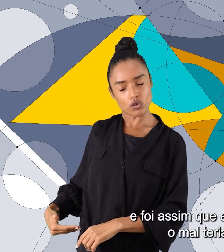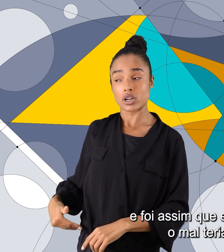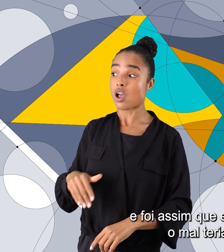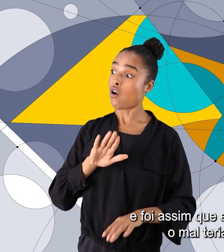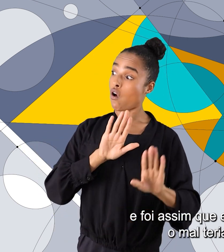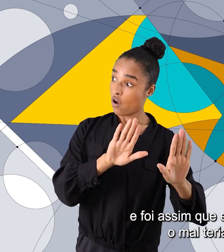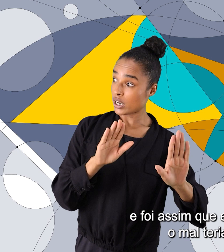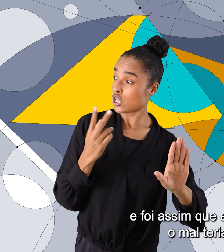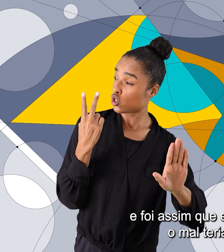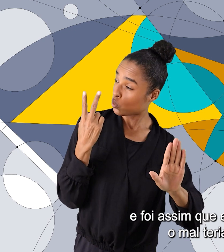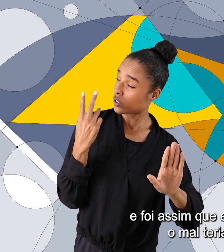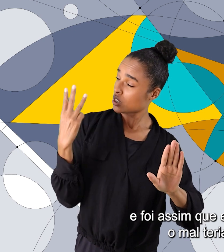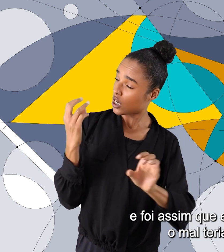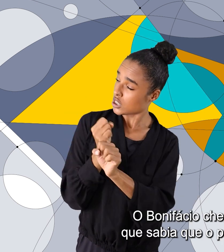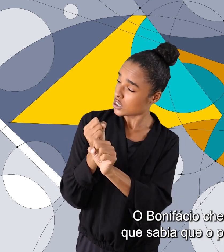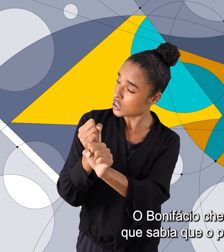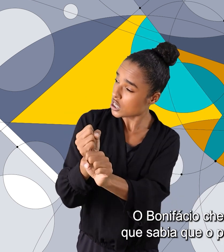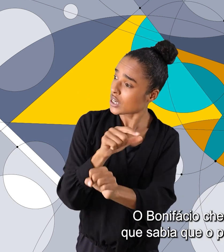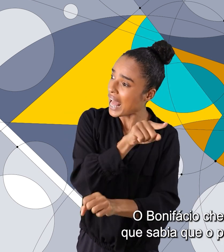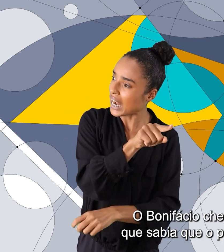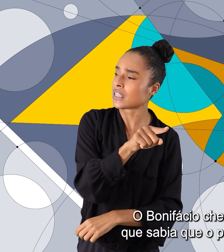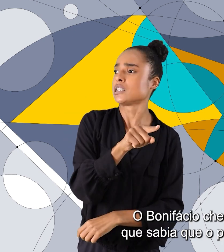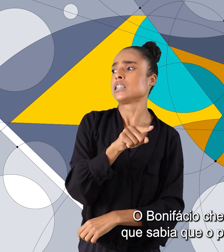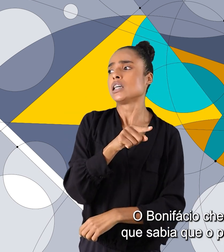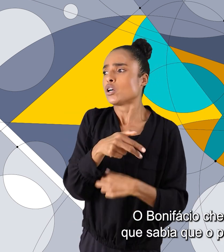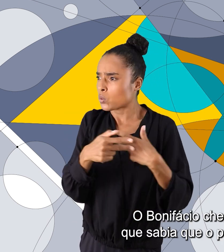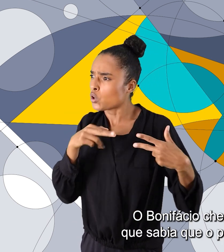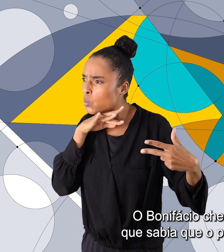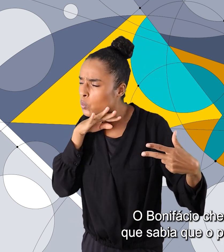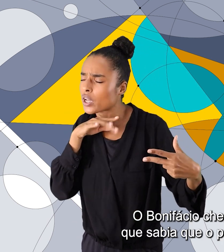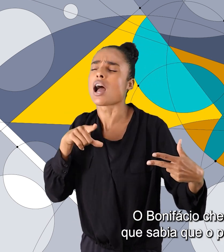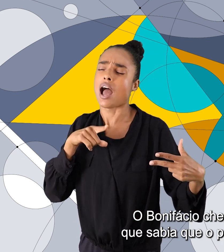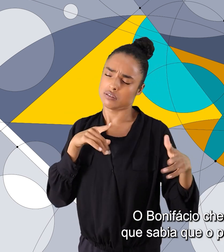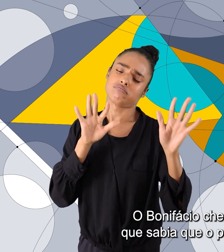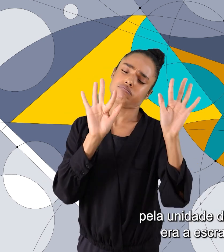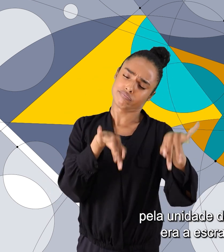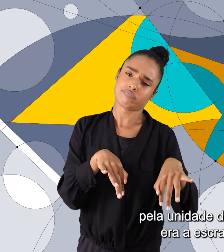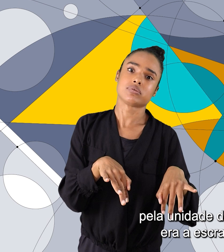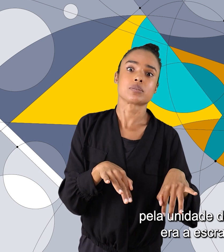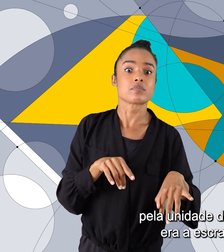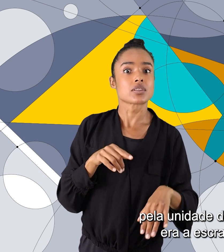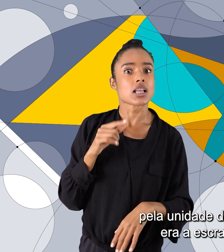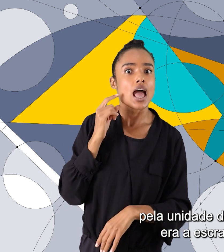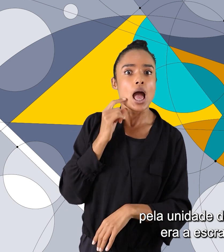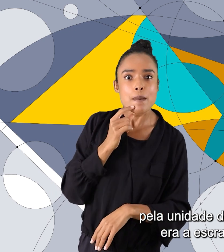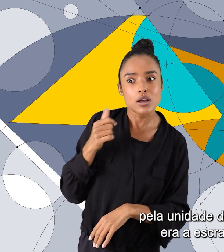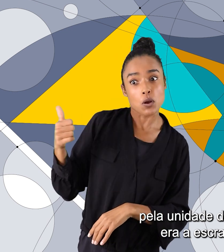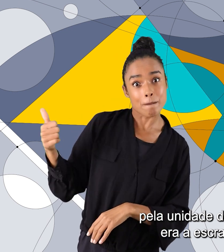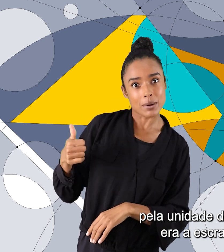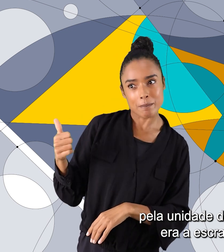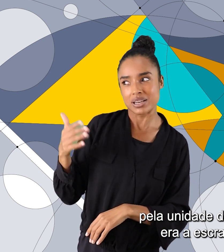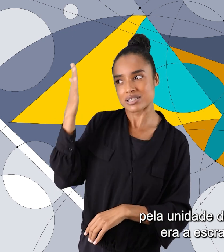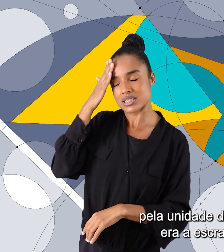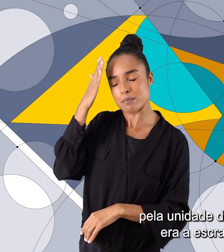mal teria fim. O Bonifácio chegou a dizer que sabia que o preço a pagar pela unidade do império